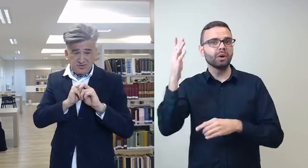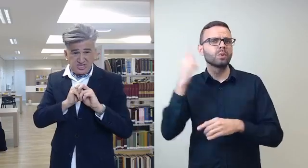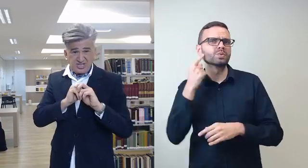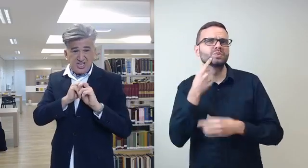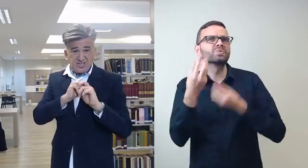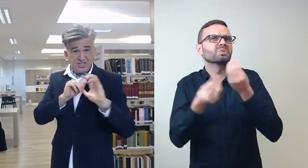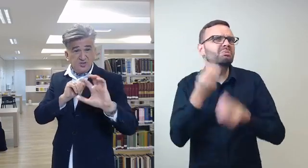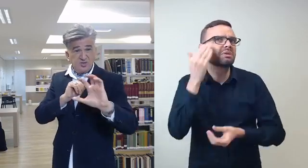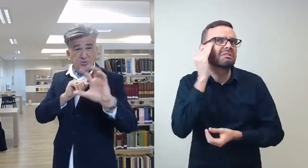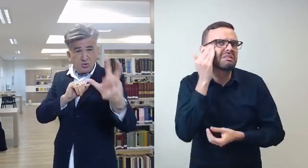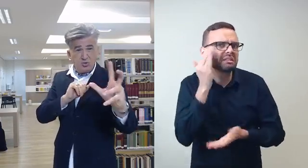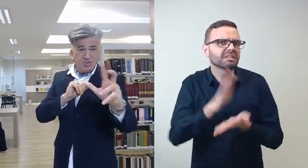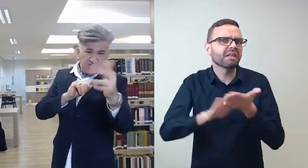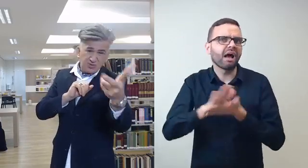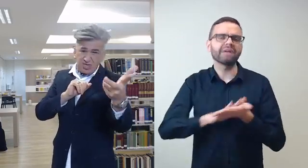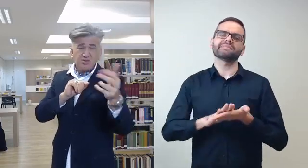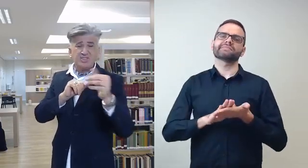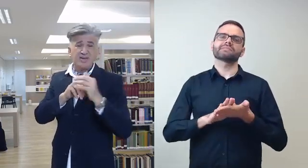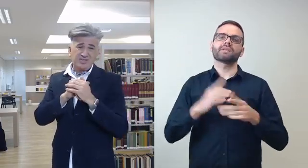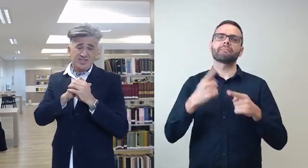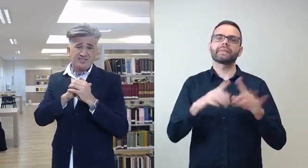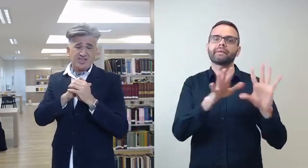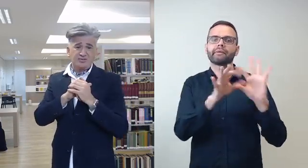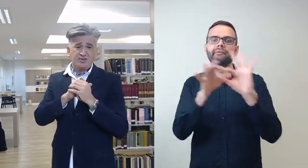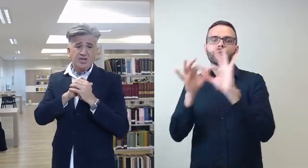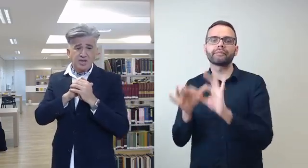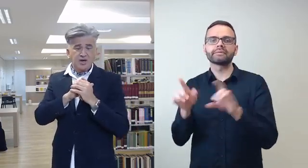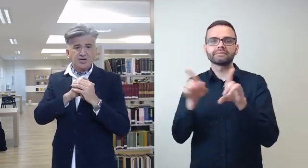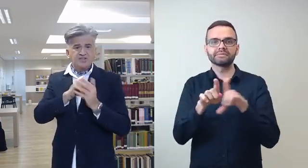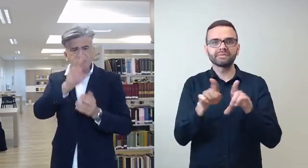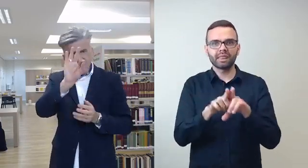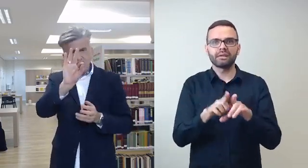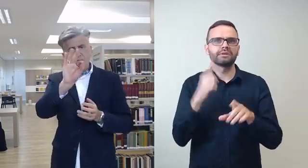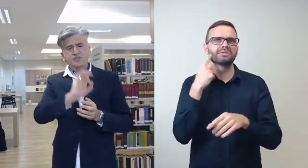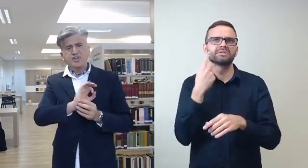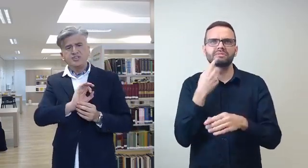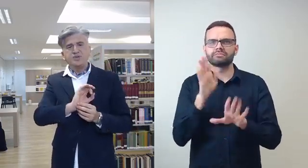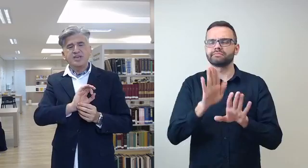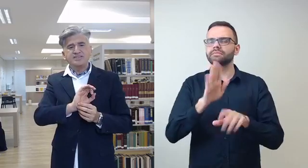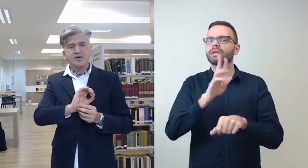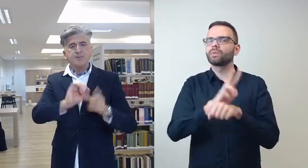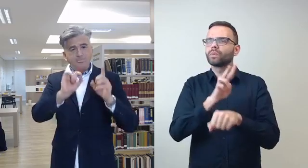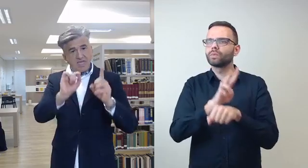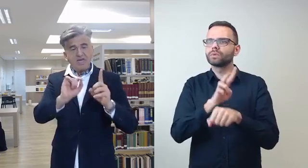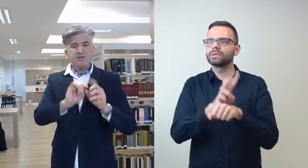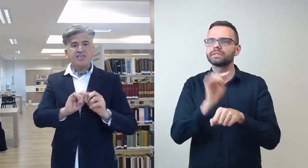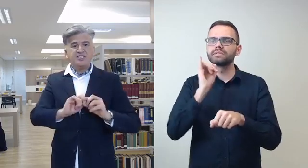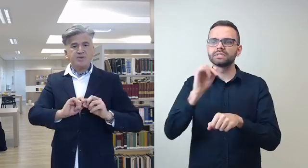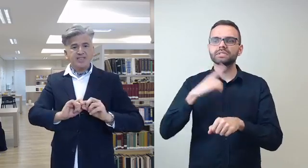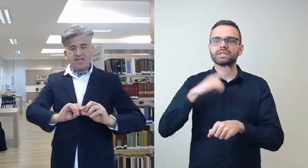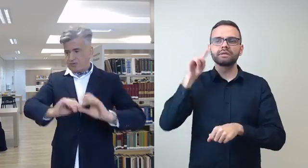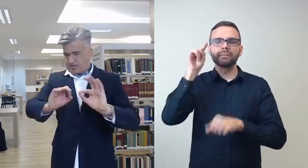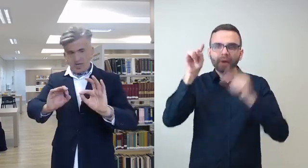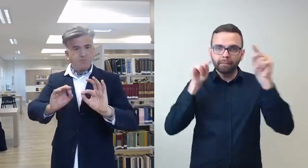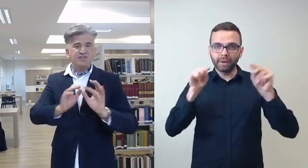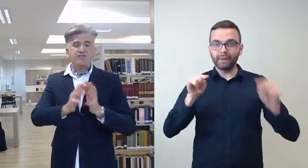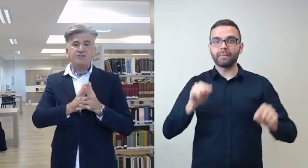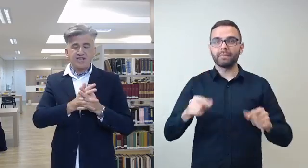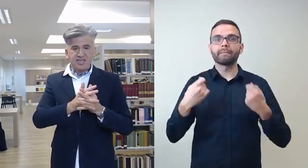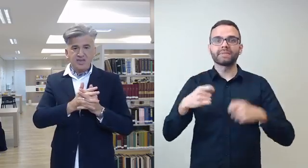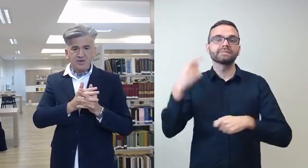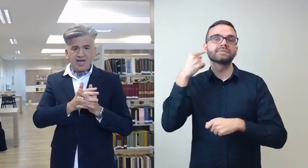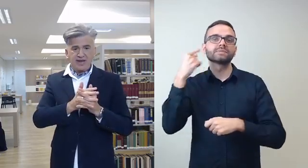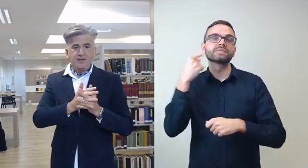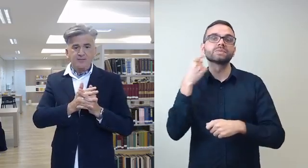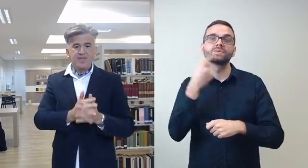default, ou seja, deduzir por contexto o que o intérprete está dizendo. Não, se tem um ponto de articulação, é para ser respeitado, o sinal é para ser feito